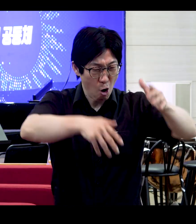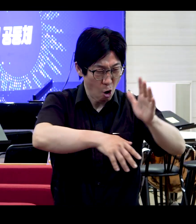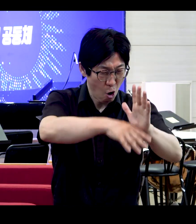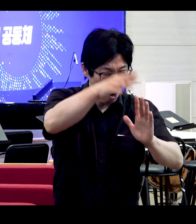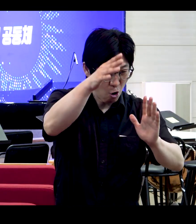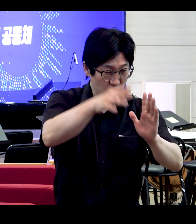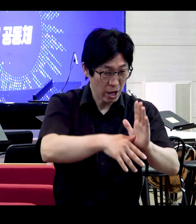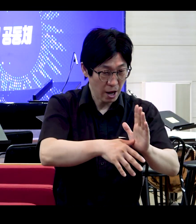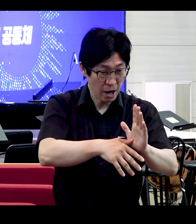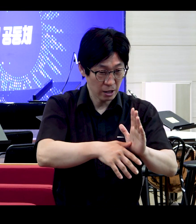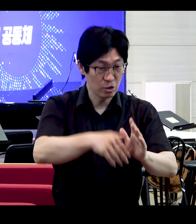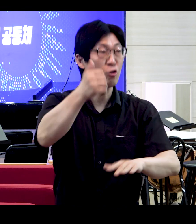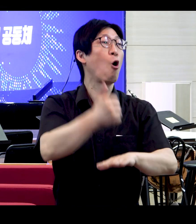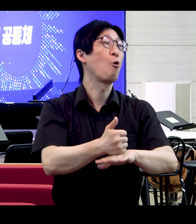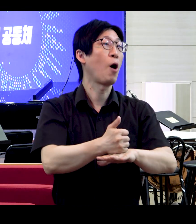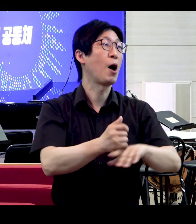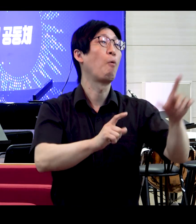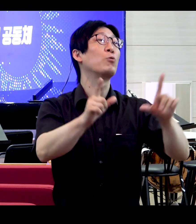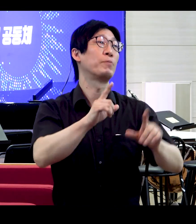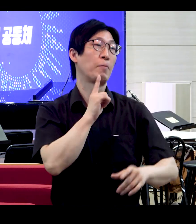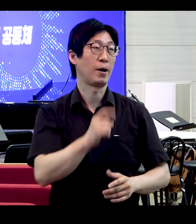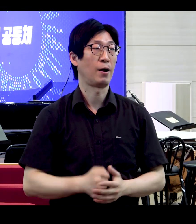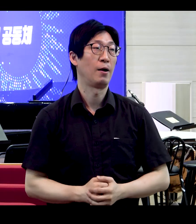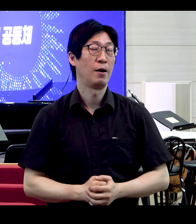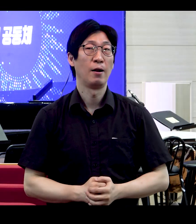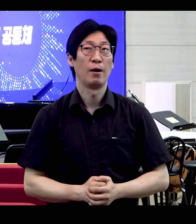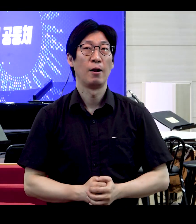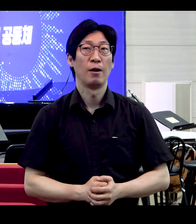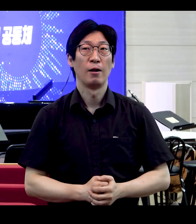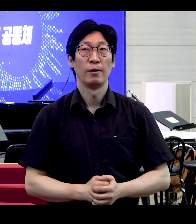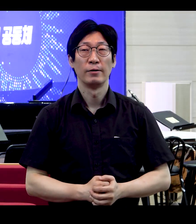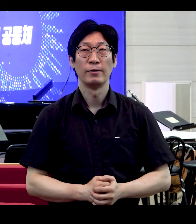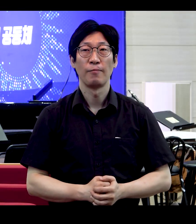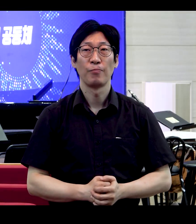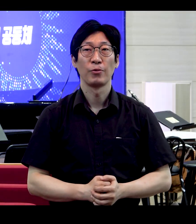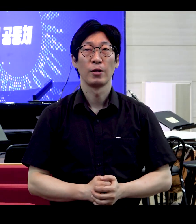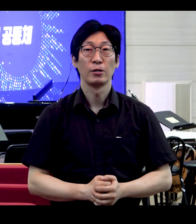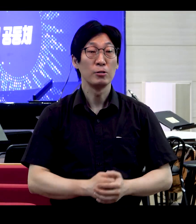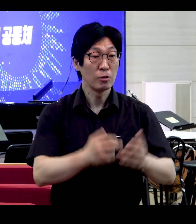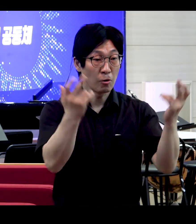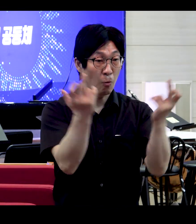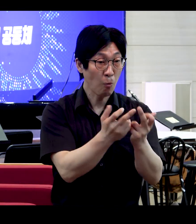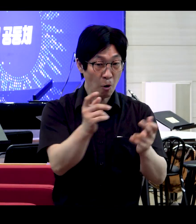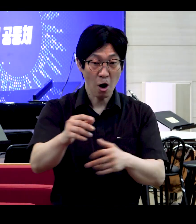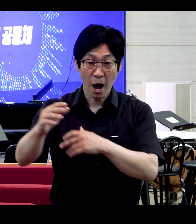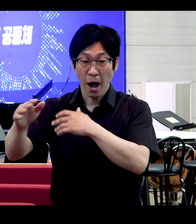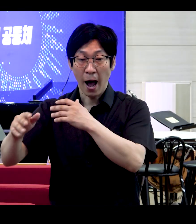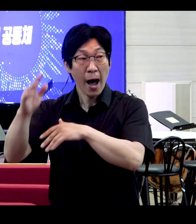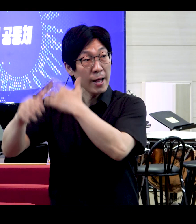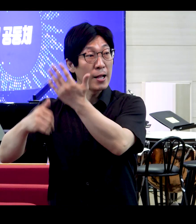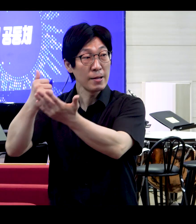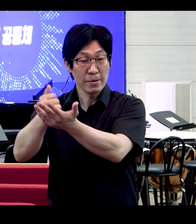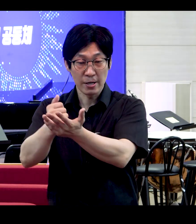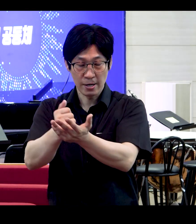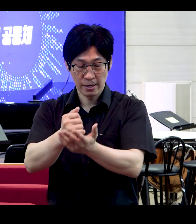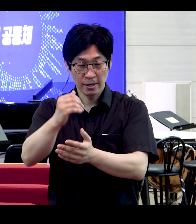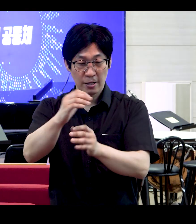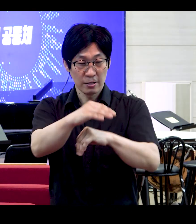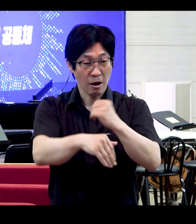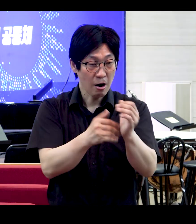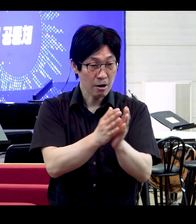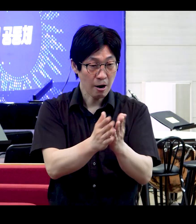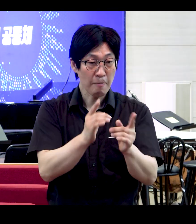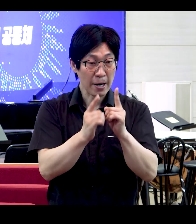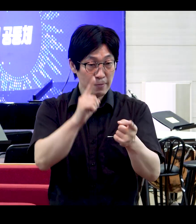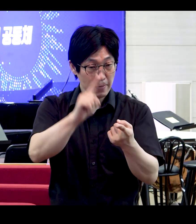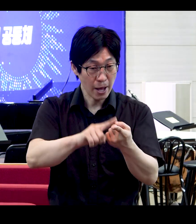산물이라고 그렇게 말합니다. 그 거대한 계곡들이 바로 성경대로 온 세상을 쓸어버리는 홍수가